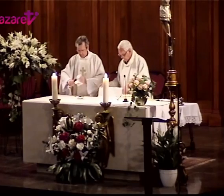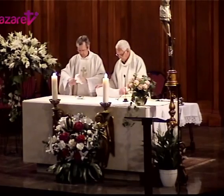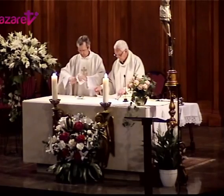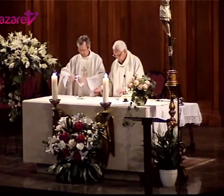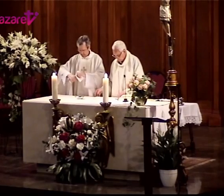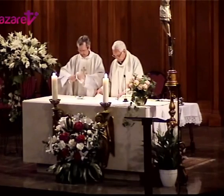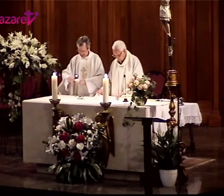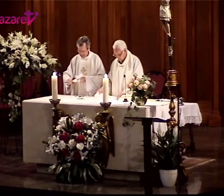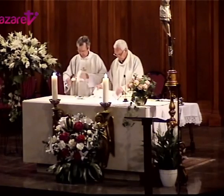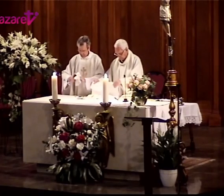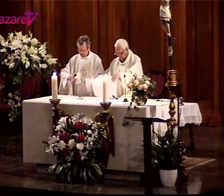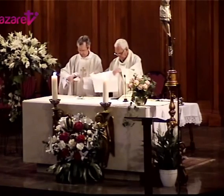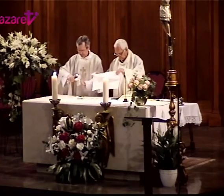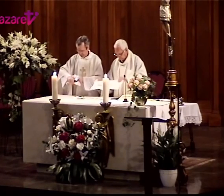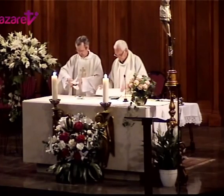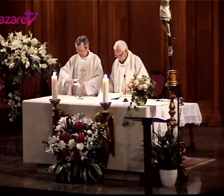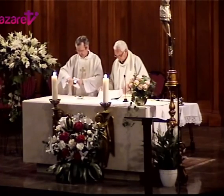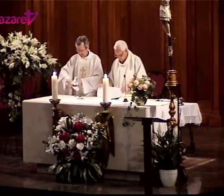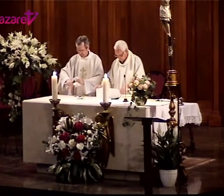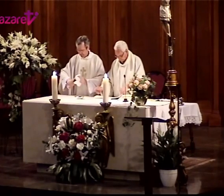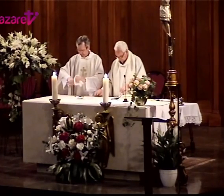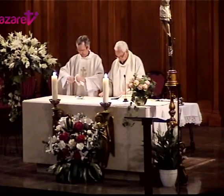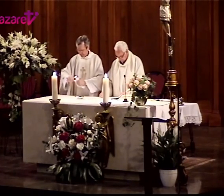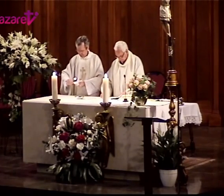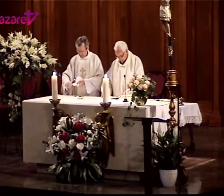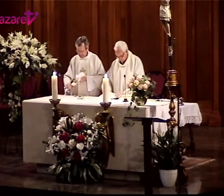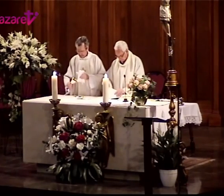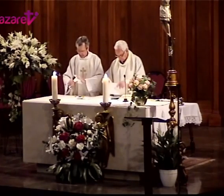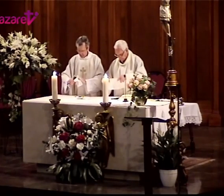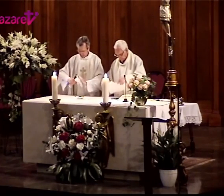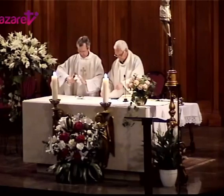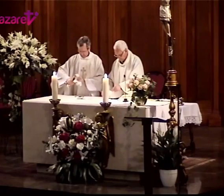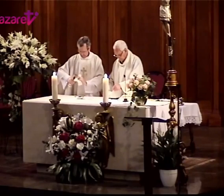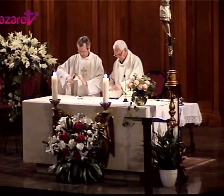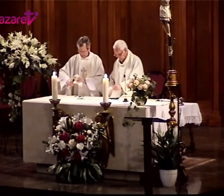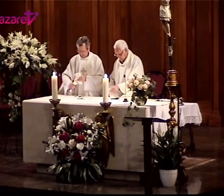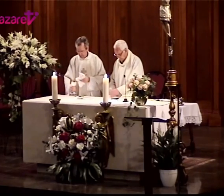Señor, una sola fe, un solo